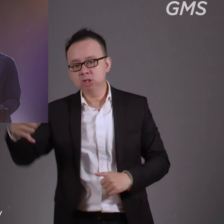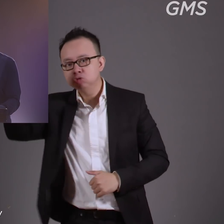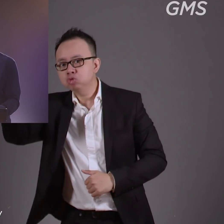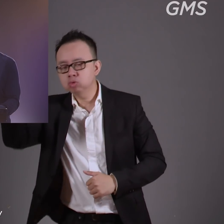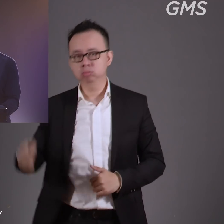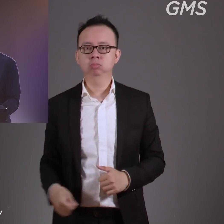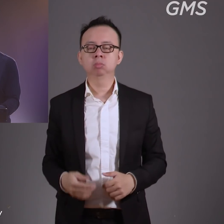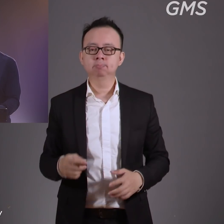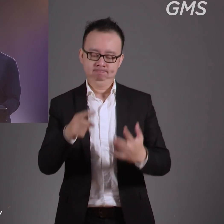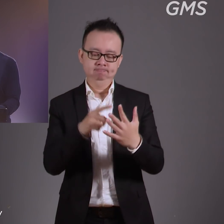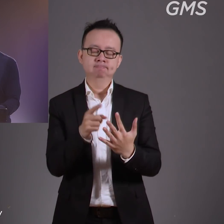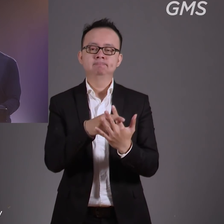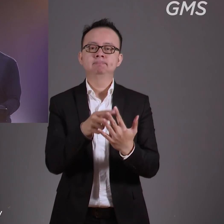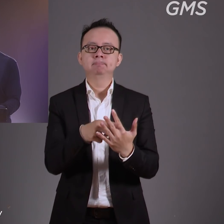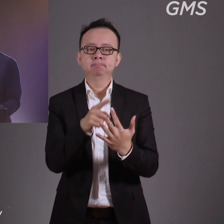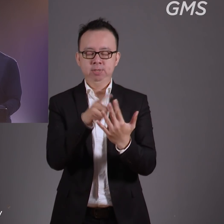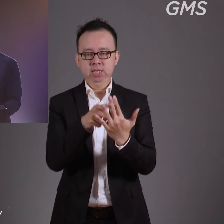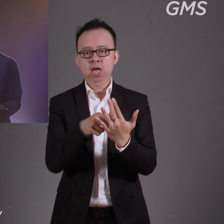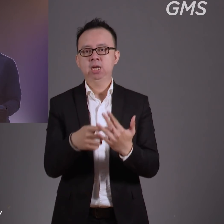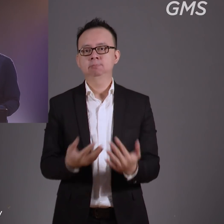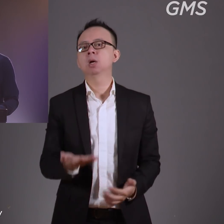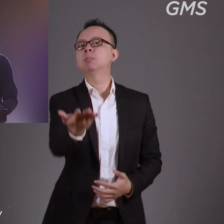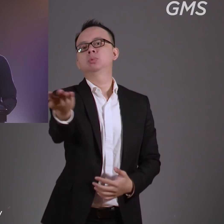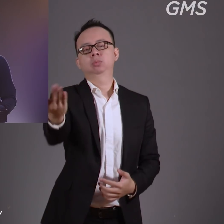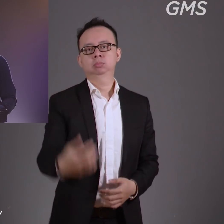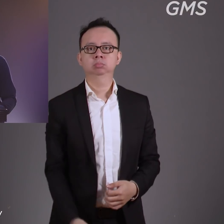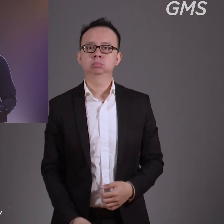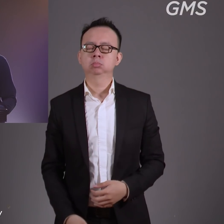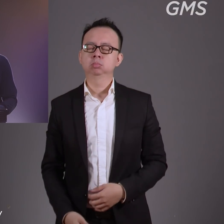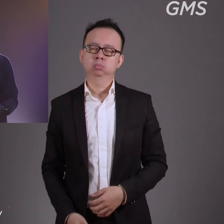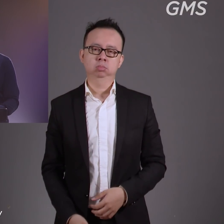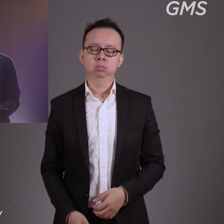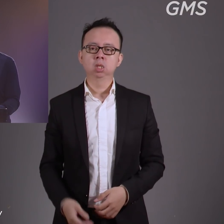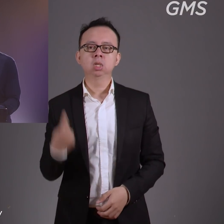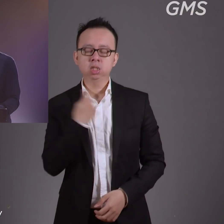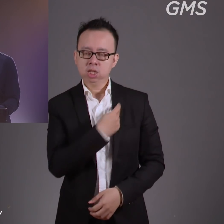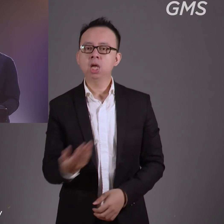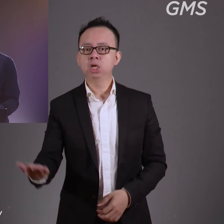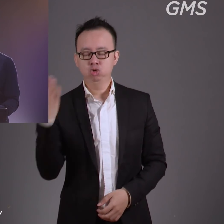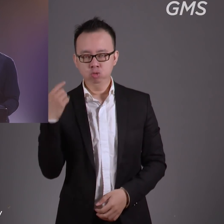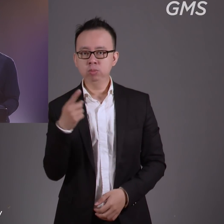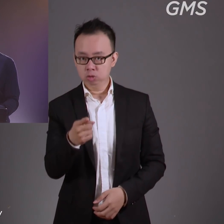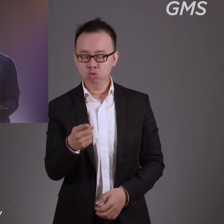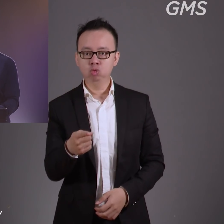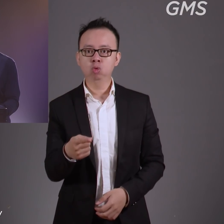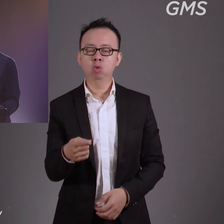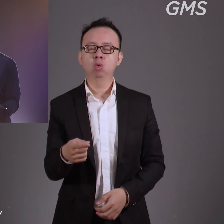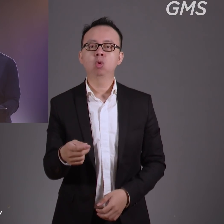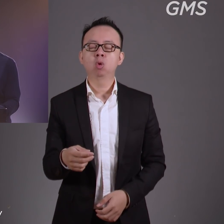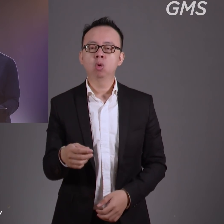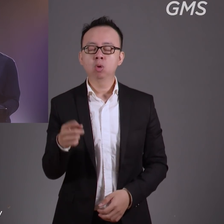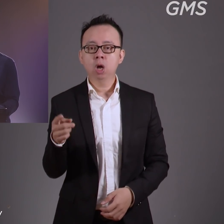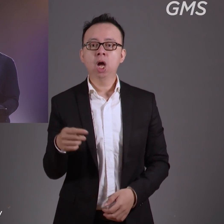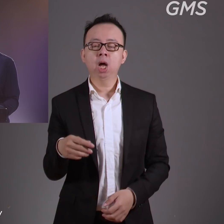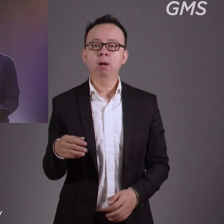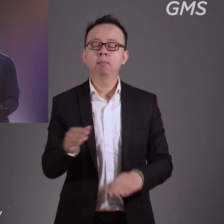Anda. Jangan pernah berkata, gimana aku hidup gak akan pengaruh ke orang tua. Pengaruh. Meskipun masing-masing orang